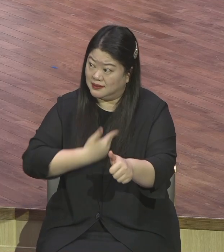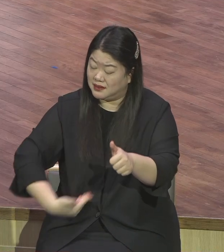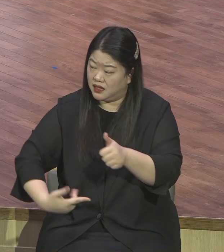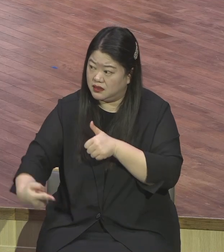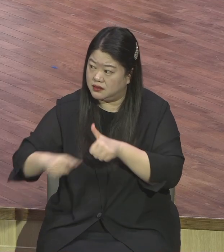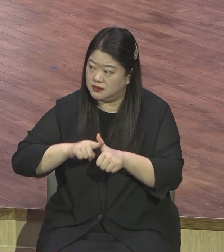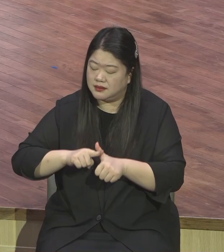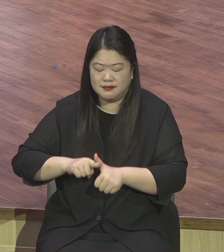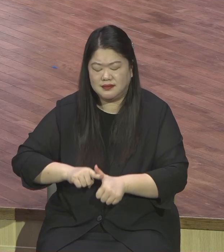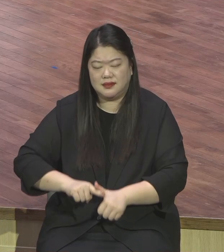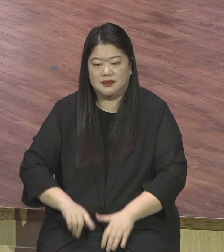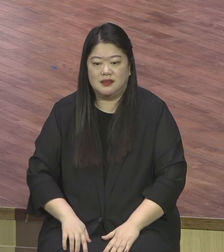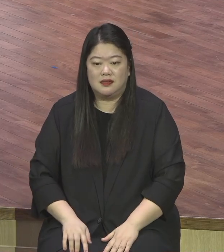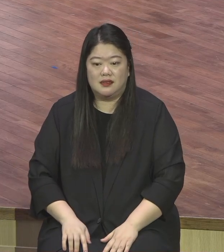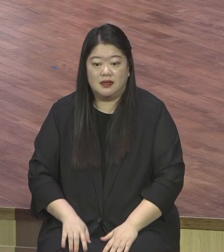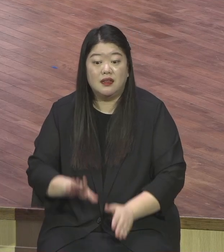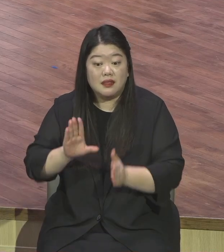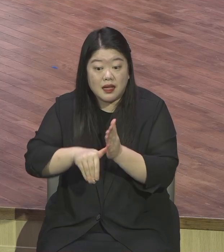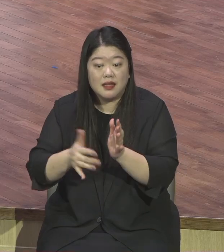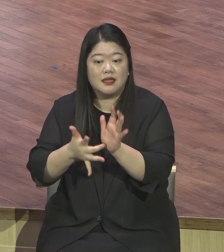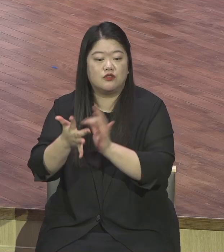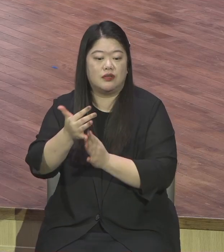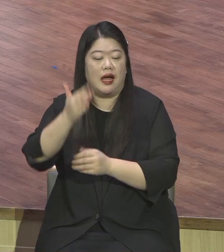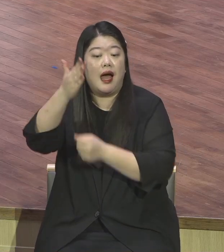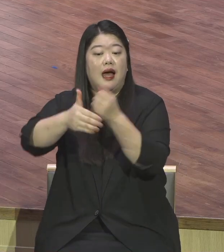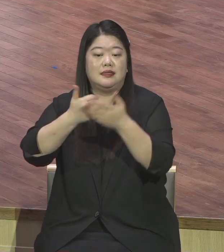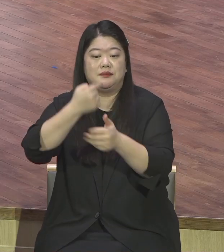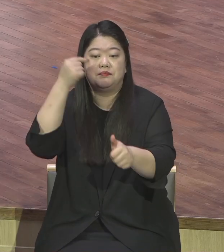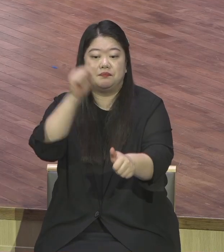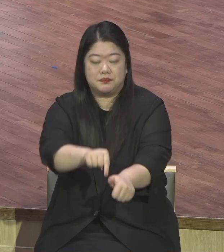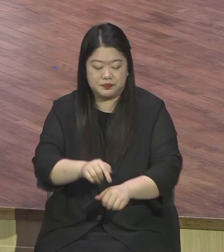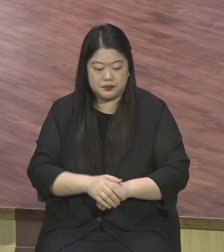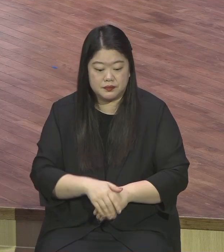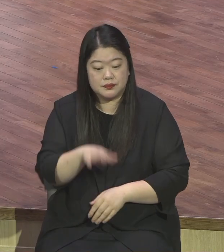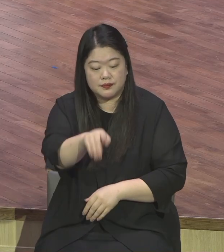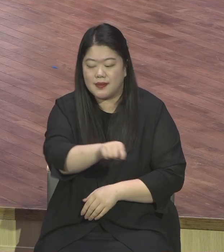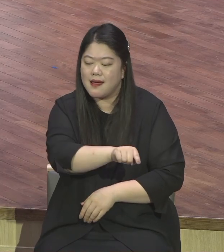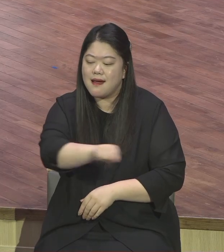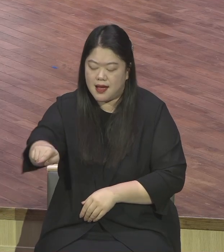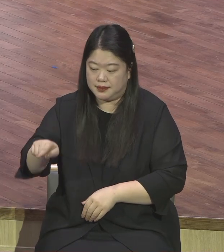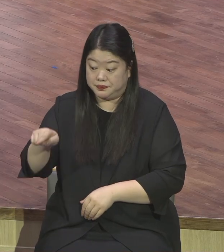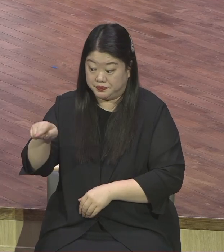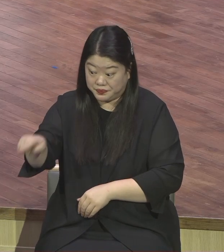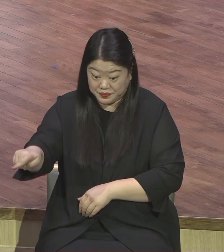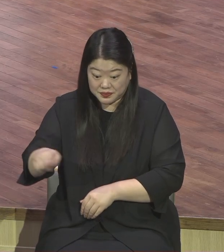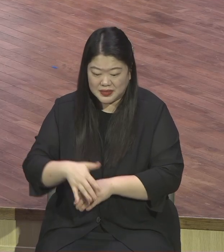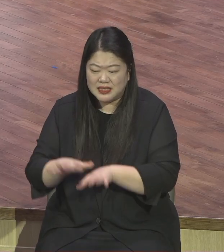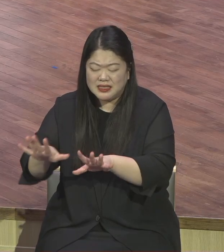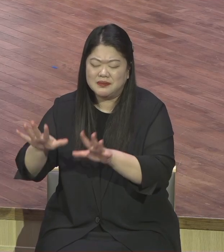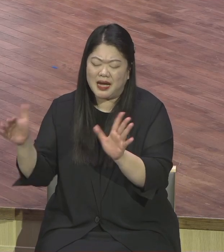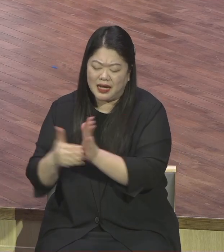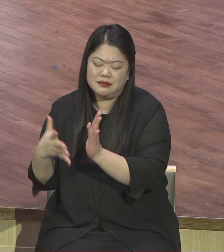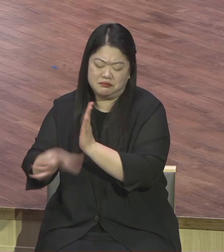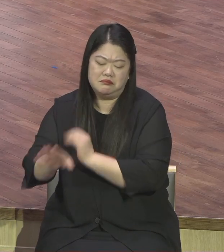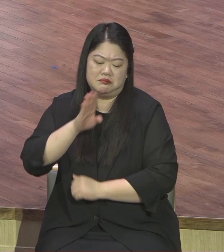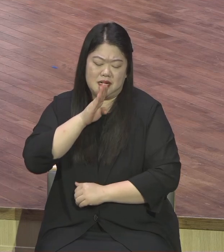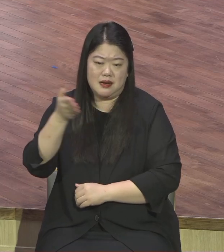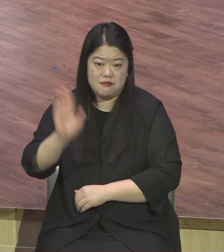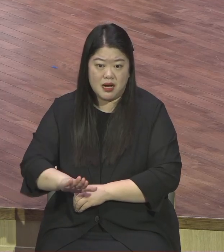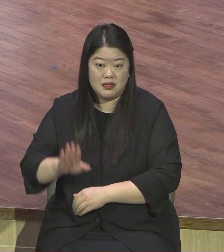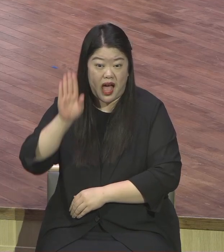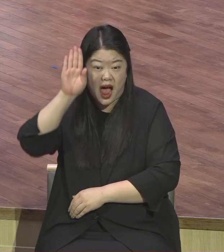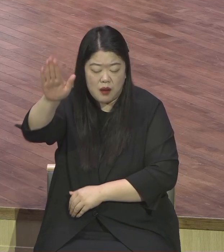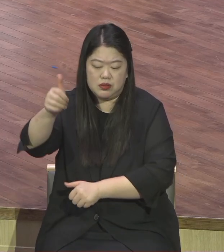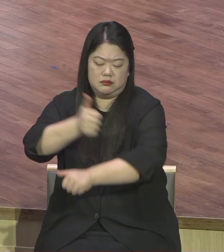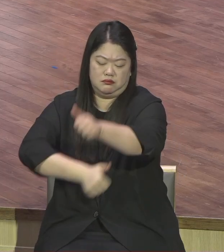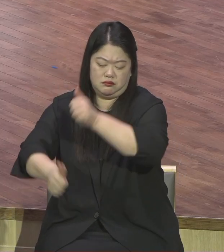15절 말씀입니다. 주께서 이르시되 가라. 이 사람은 내 이름을 이방인과 임금들과 인사를